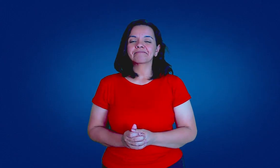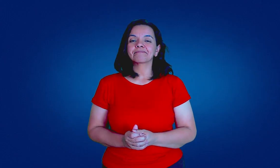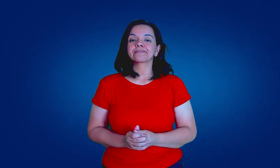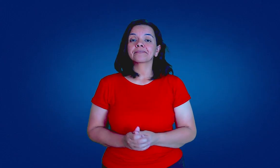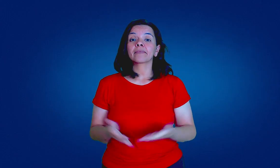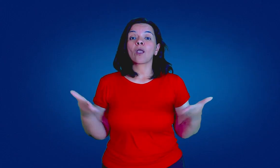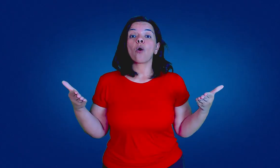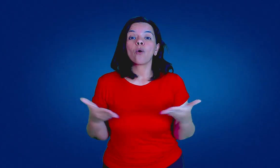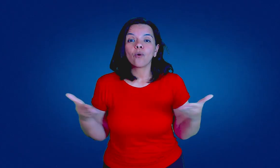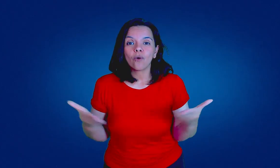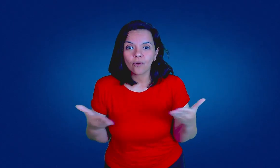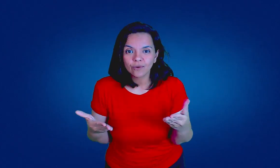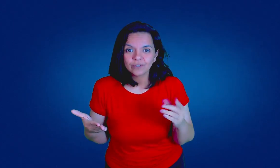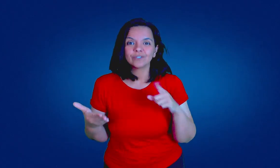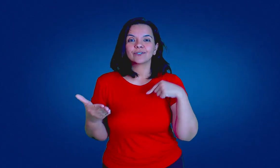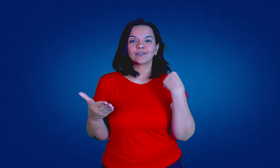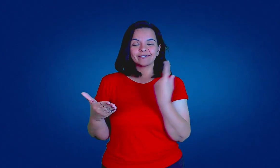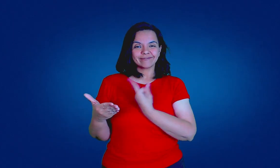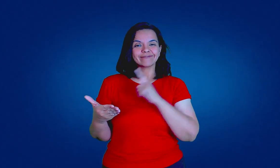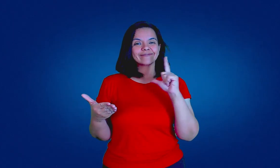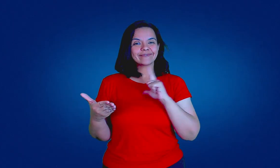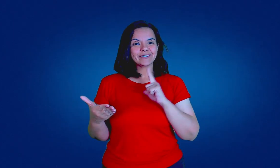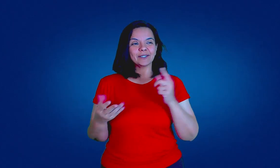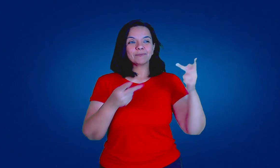E eu testifico dessas coisas.